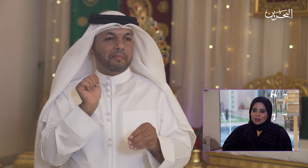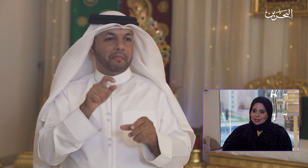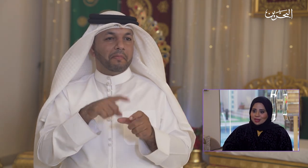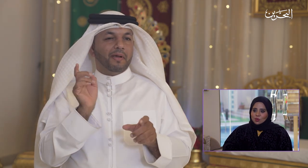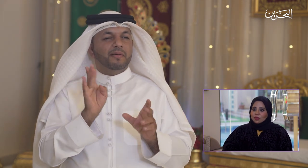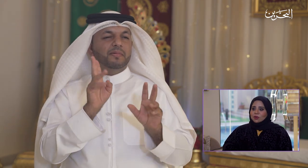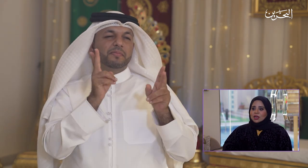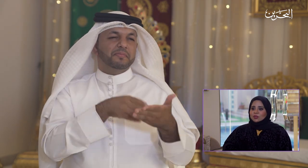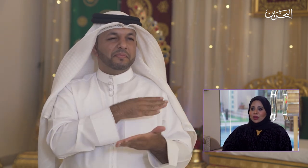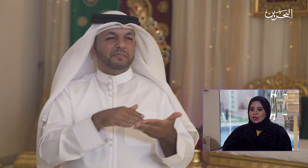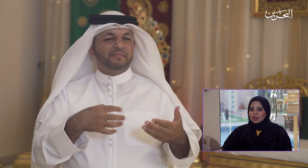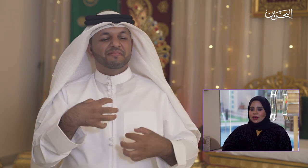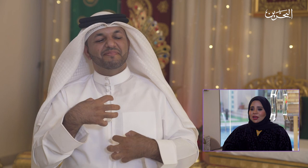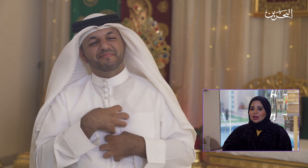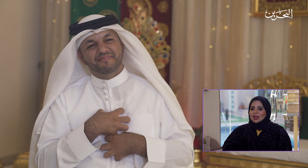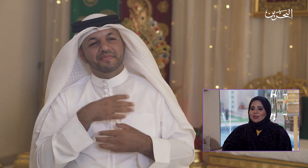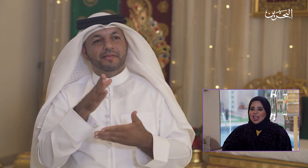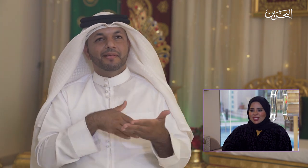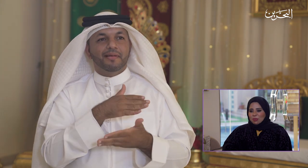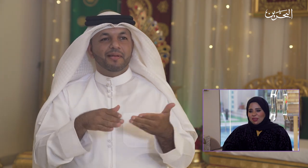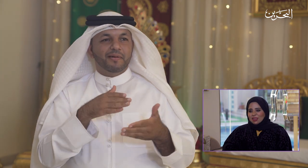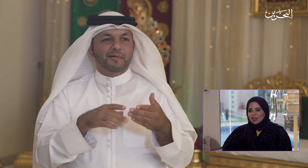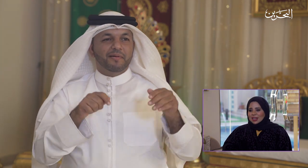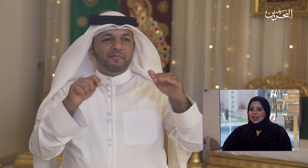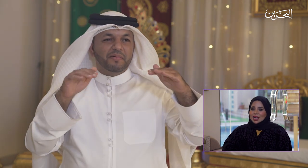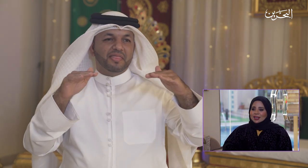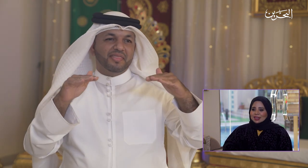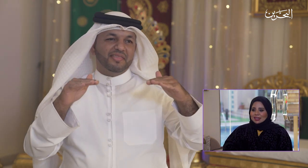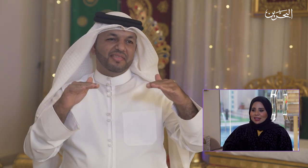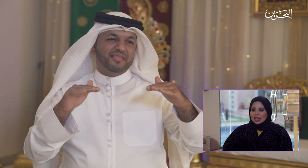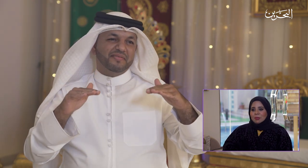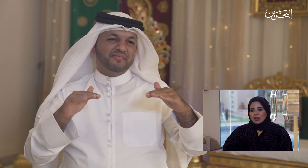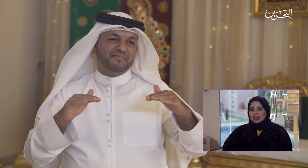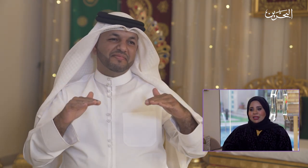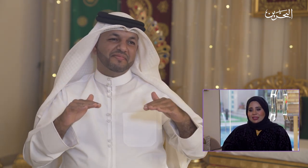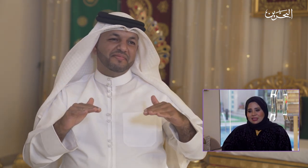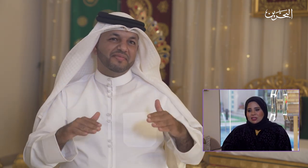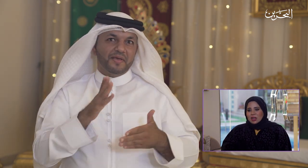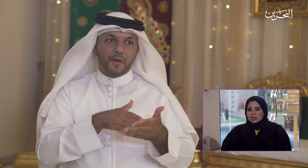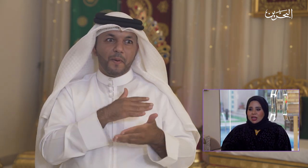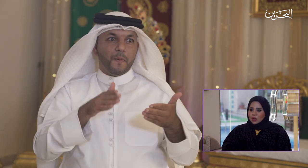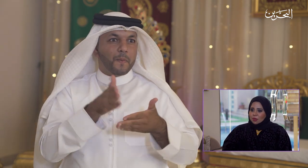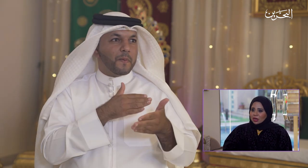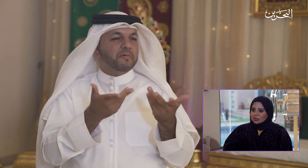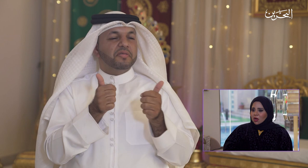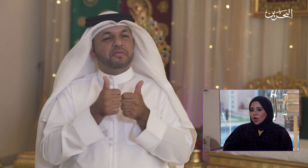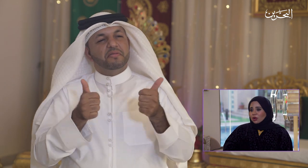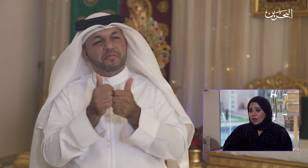فالحفلات توقفت، فحس بضيق إنه العمل يعني صار عنده نوع من الخسائر أو